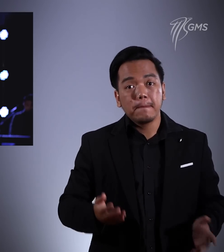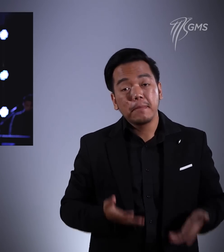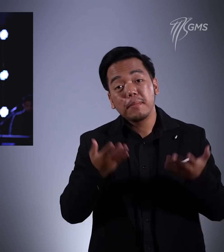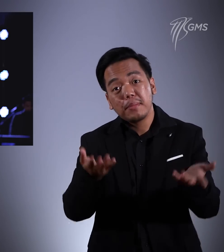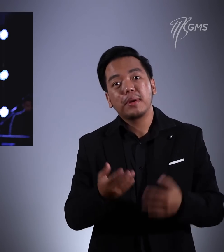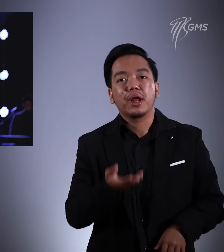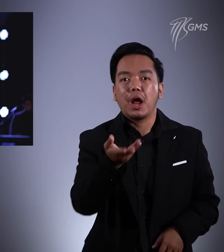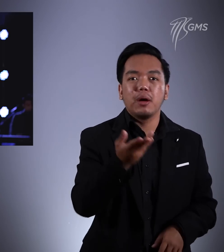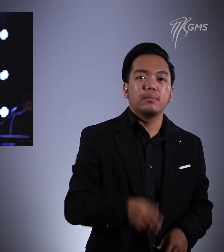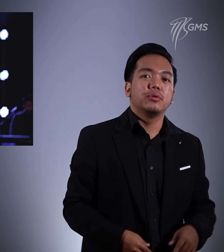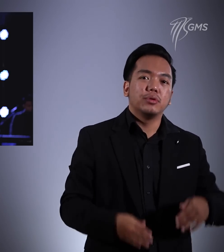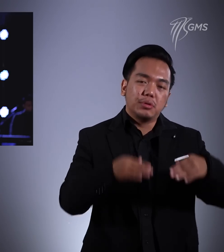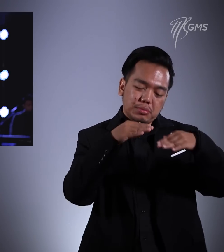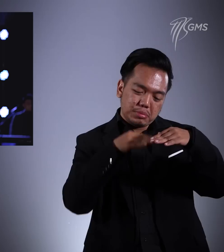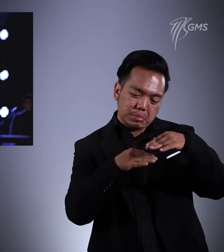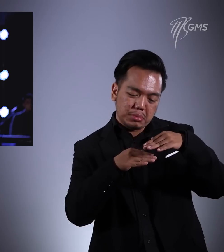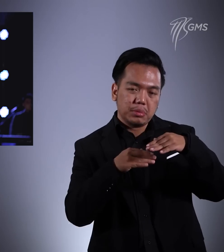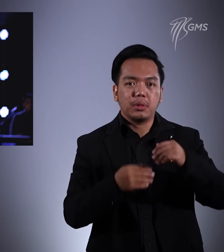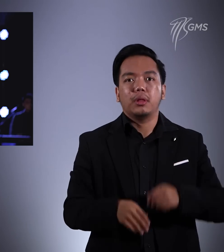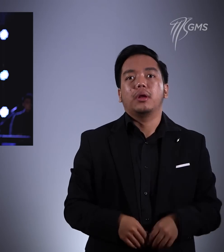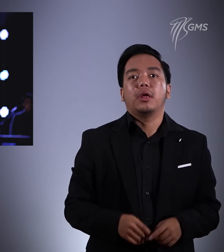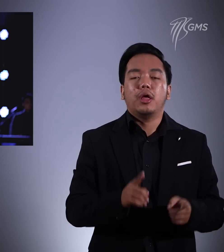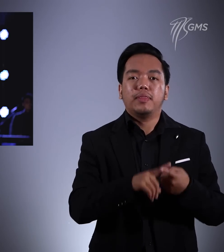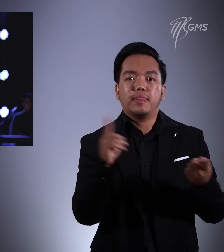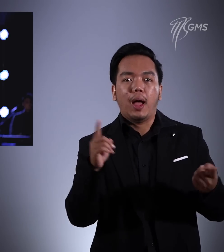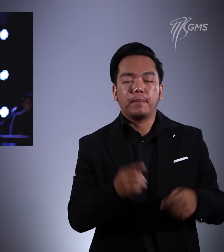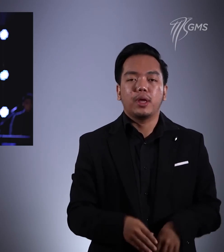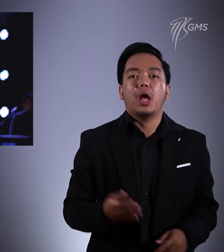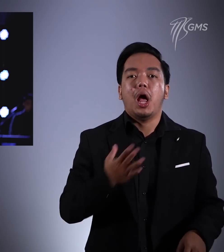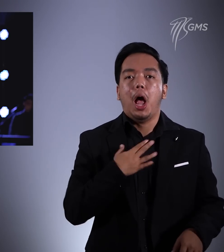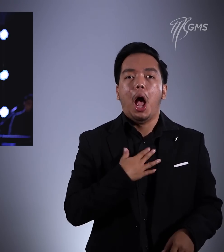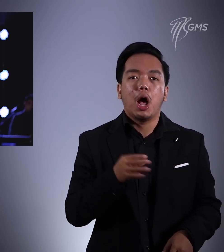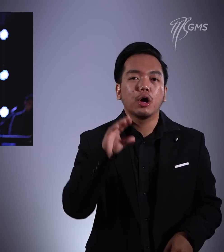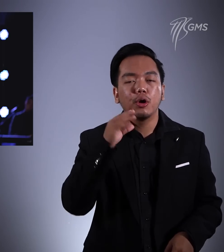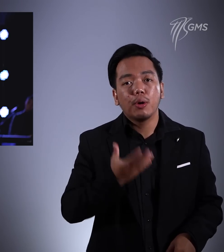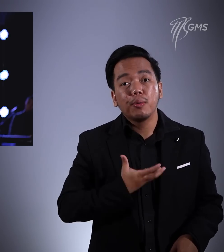Holy Spirit. Tidak memberikan kepada Anda firman yang dangkal,